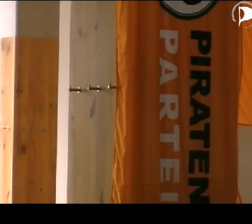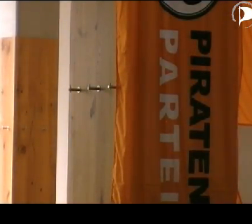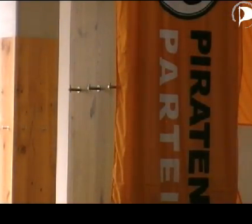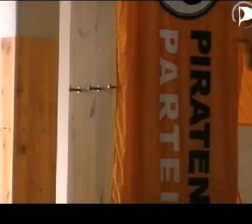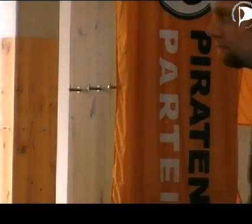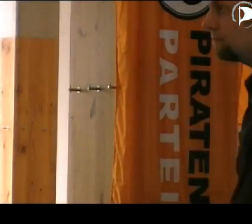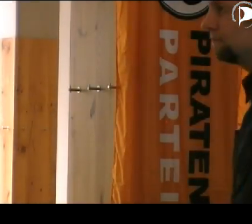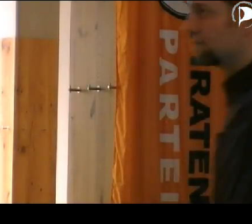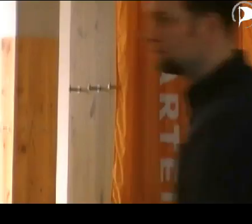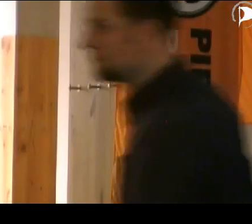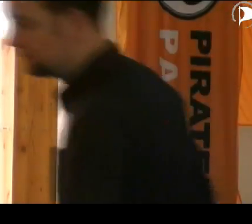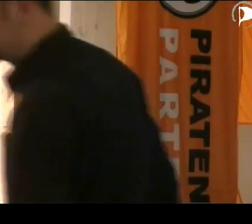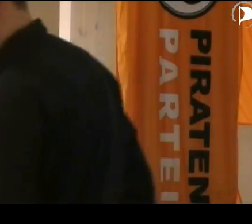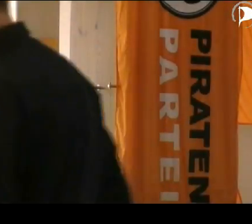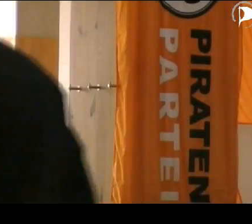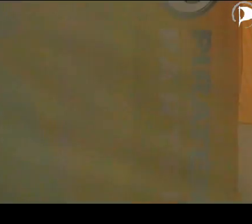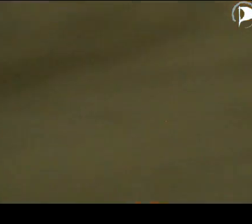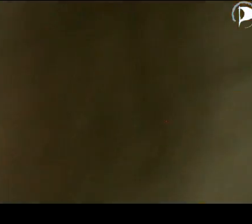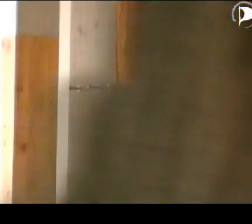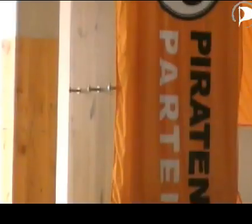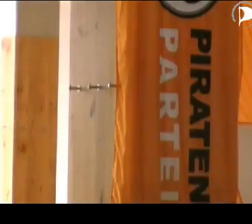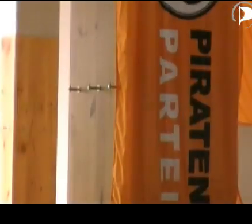lasse zeigen